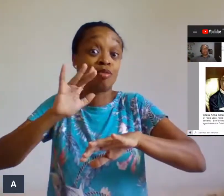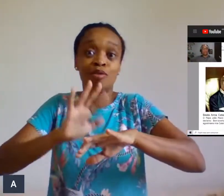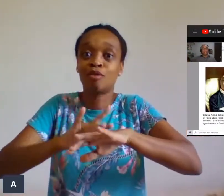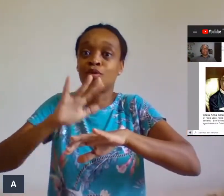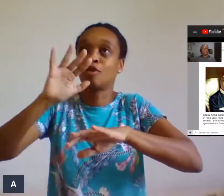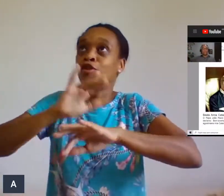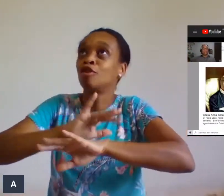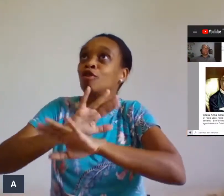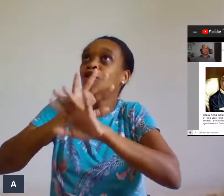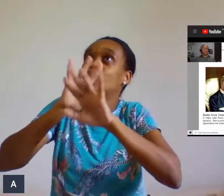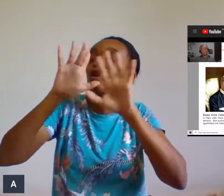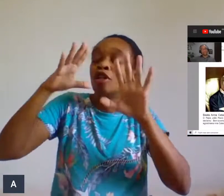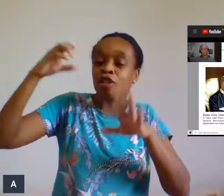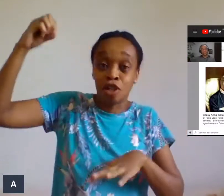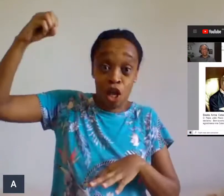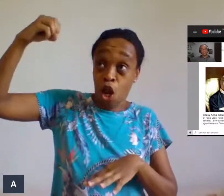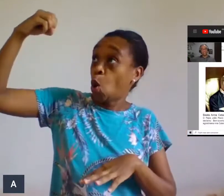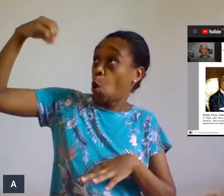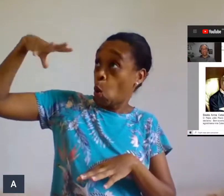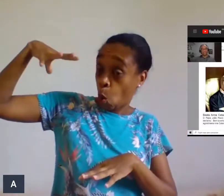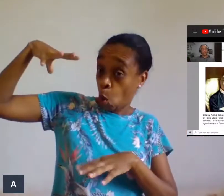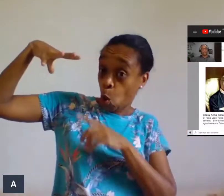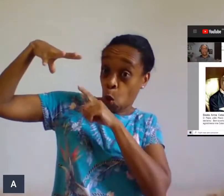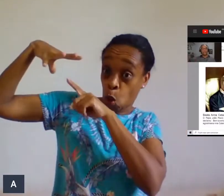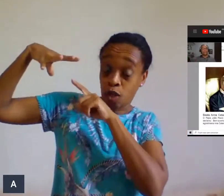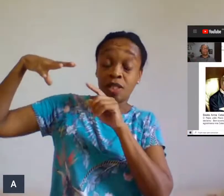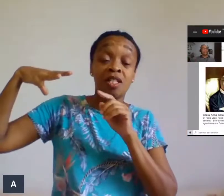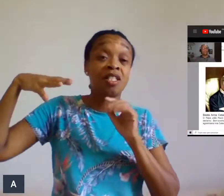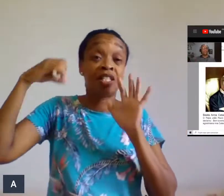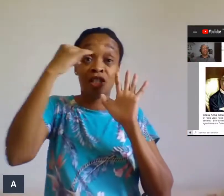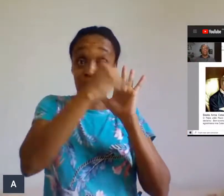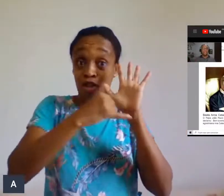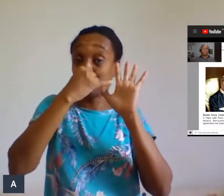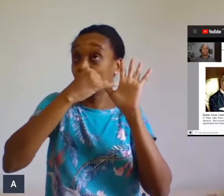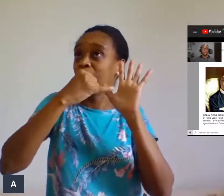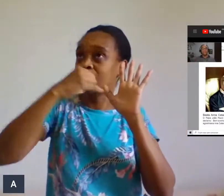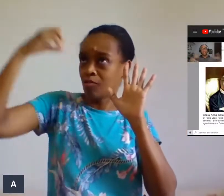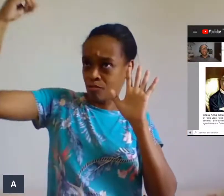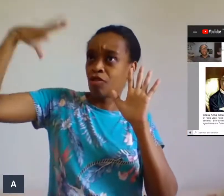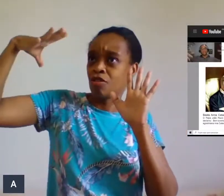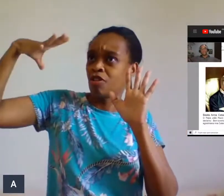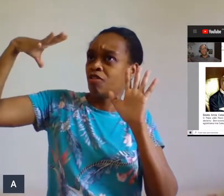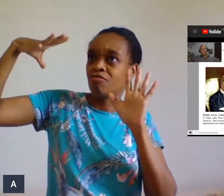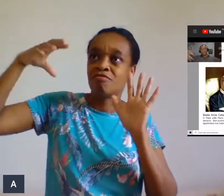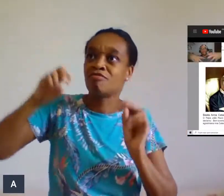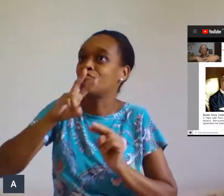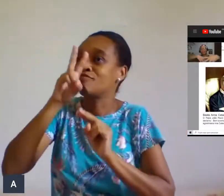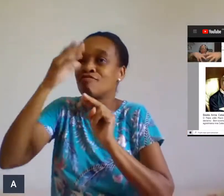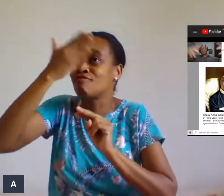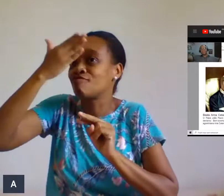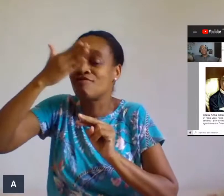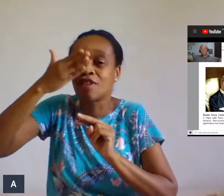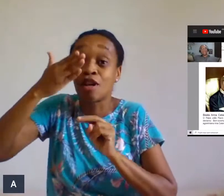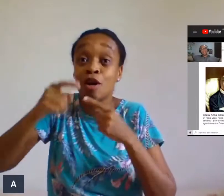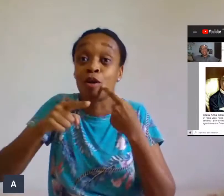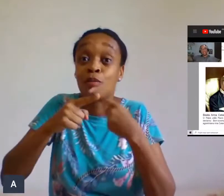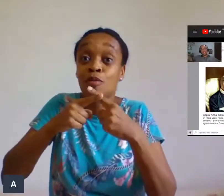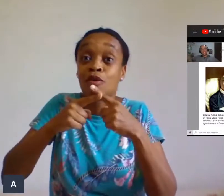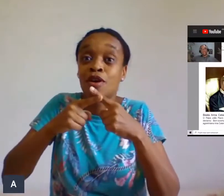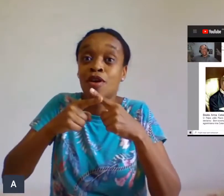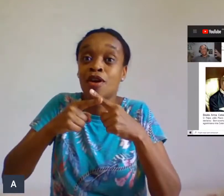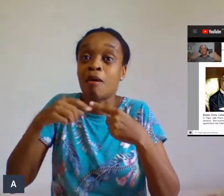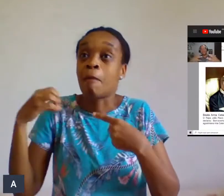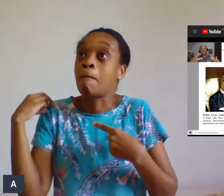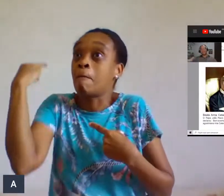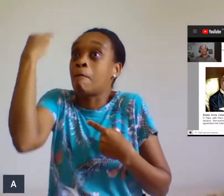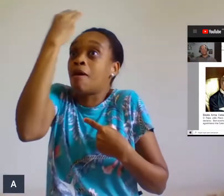as luzes das lâmpadas que José tinha acendido já não eram mais visíveis. Então você imagina a luminosidade